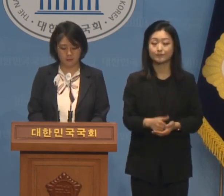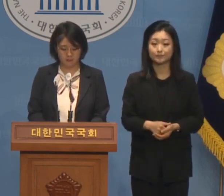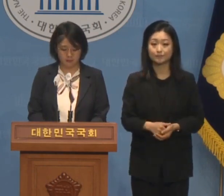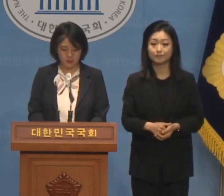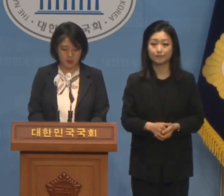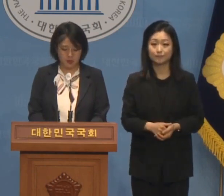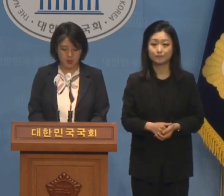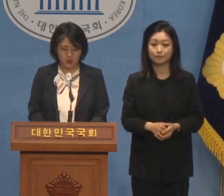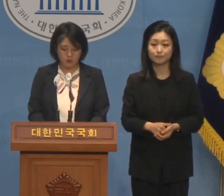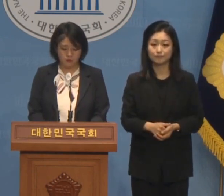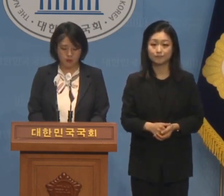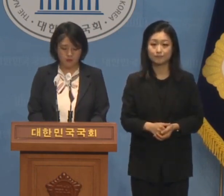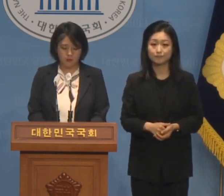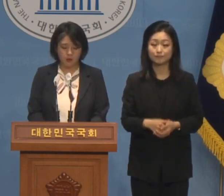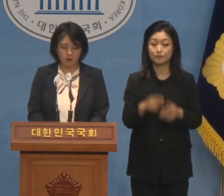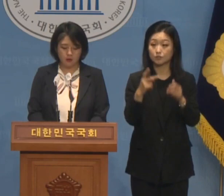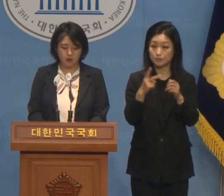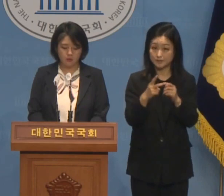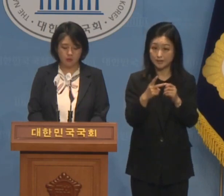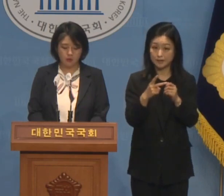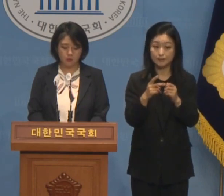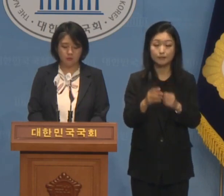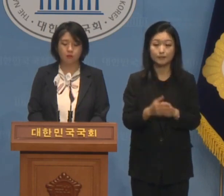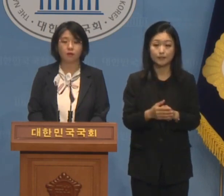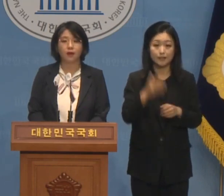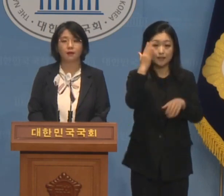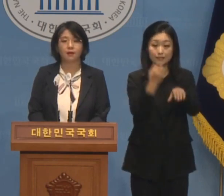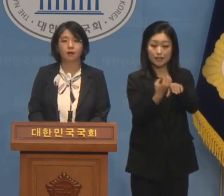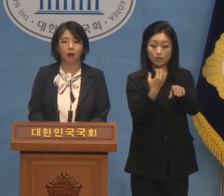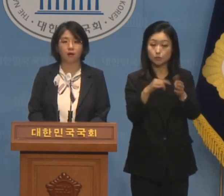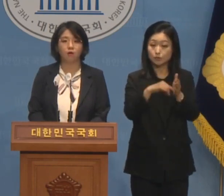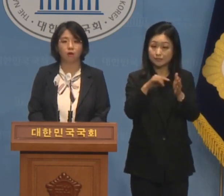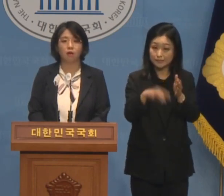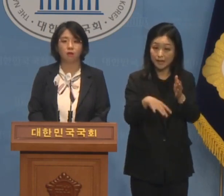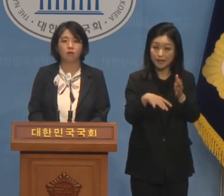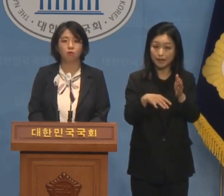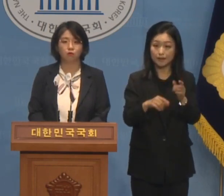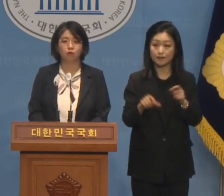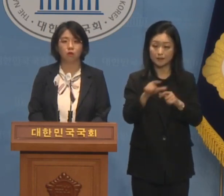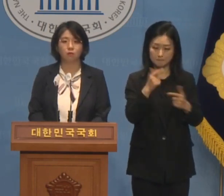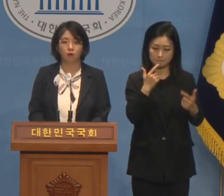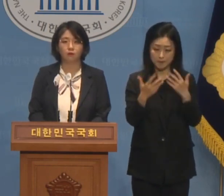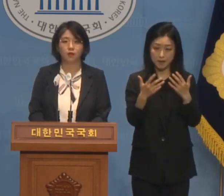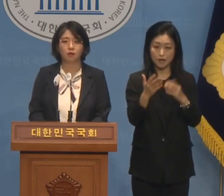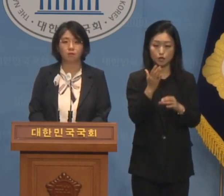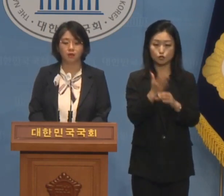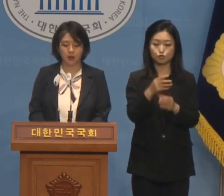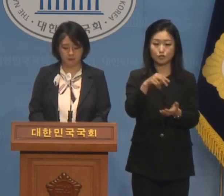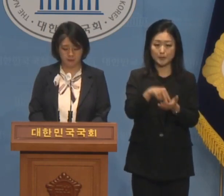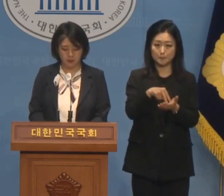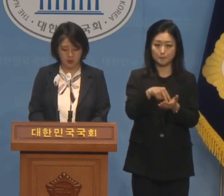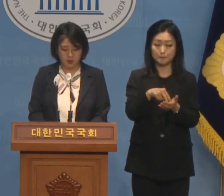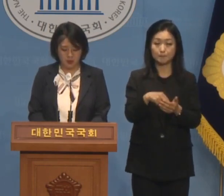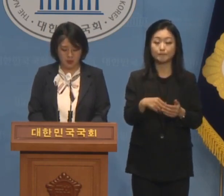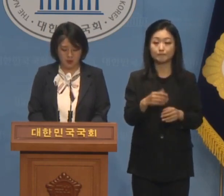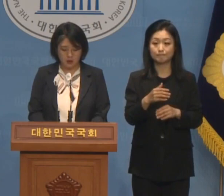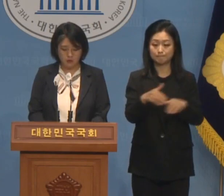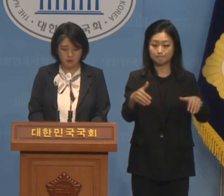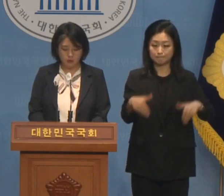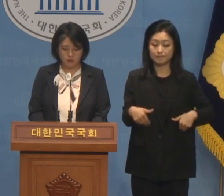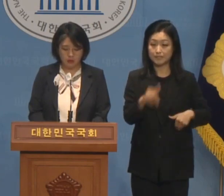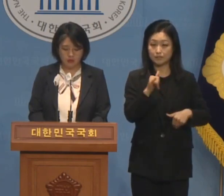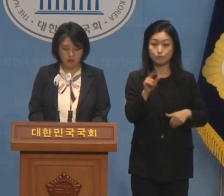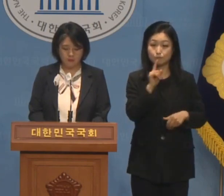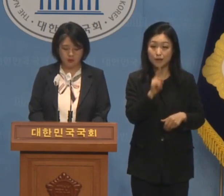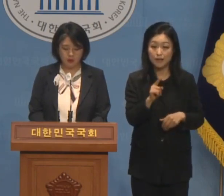동일합니다. 두 번째, 탄소세 도입은 가장 강력한 탄소 중립 정책입니다.